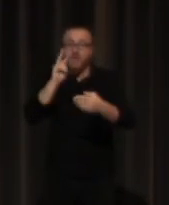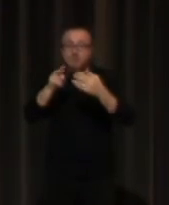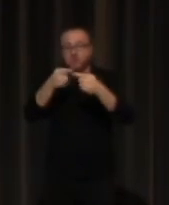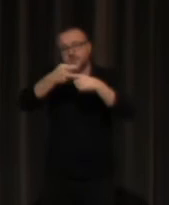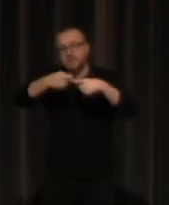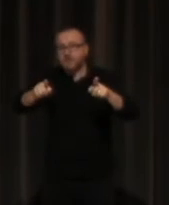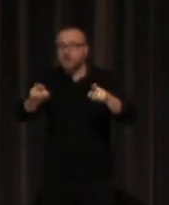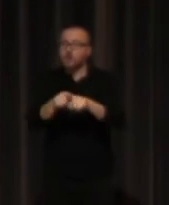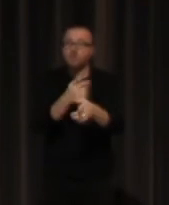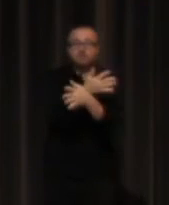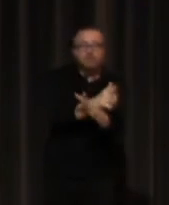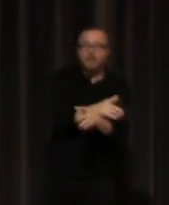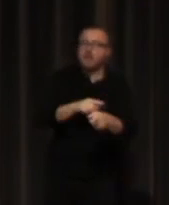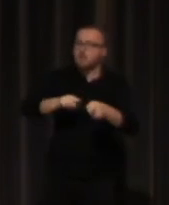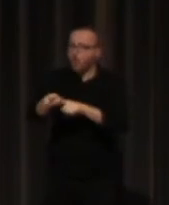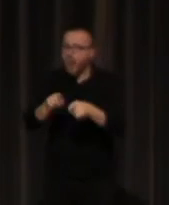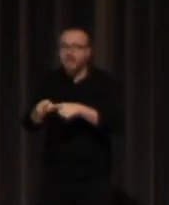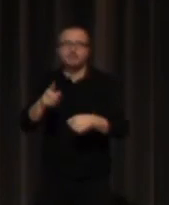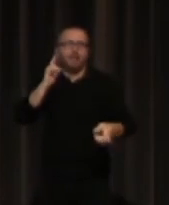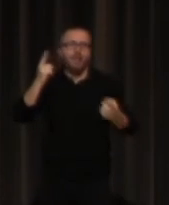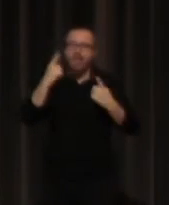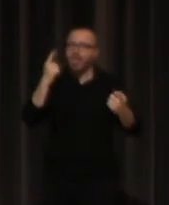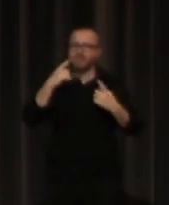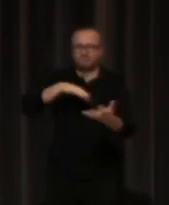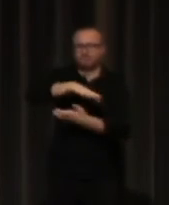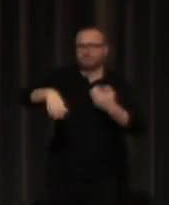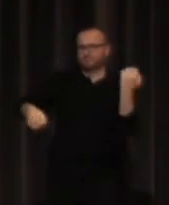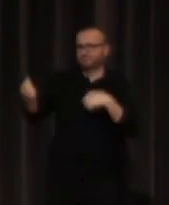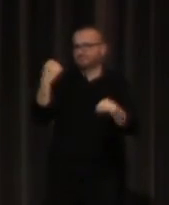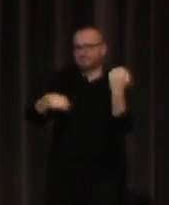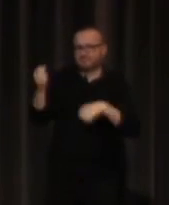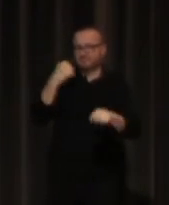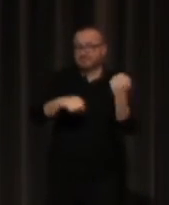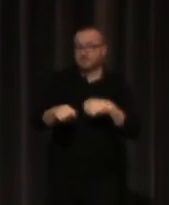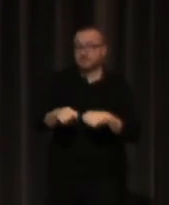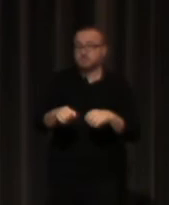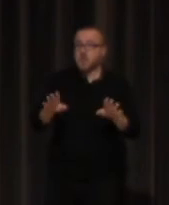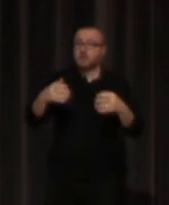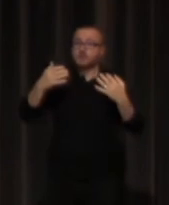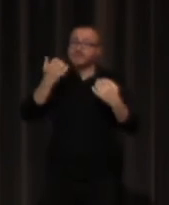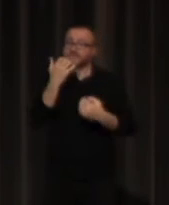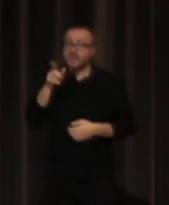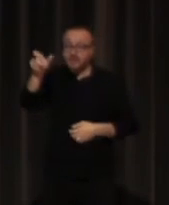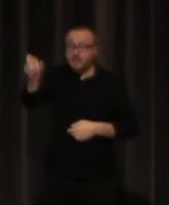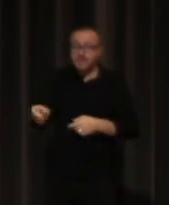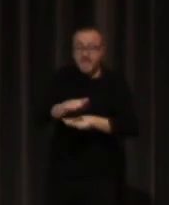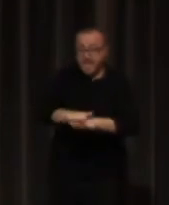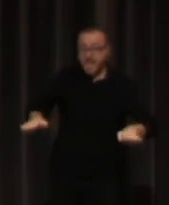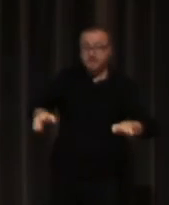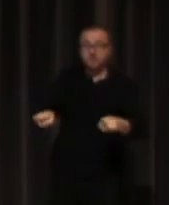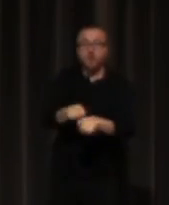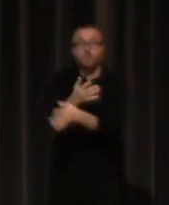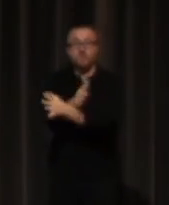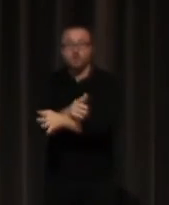molesten, juguen, fent veure tot allò que no veuríem sense la seva capacitat d'aquest joc.